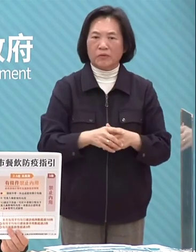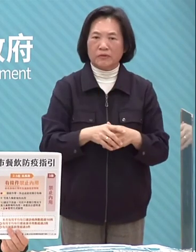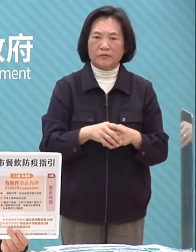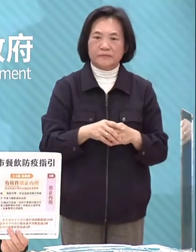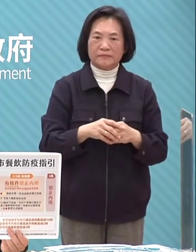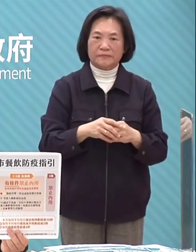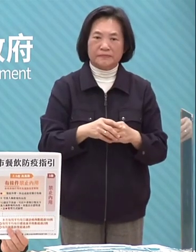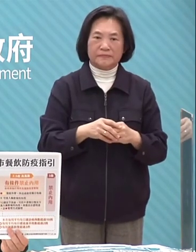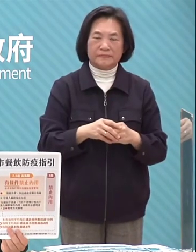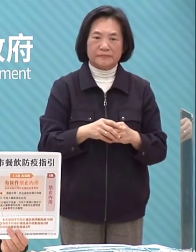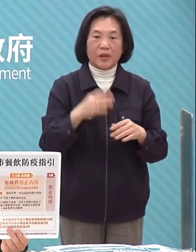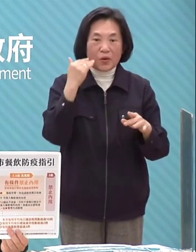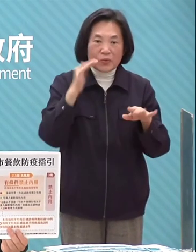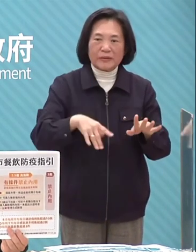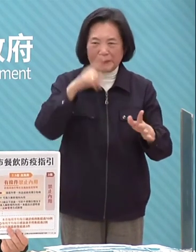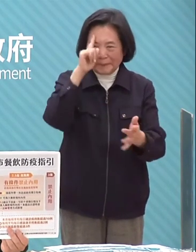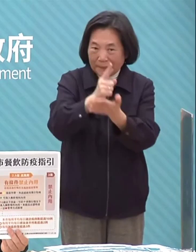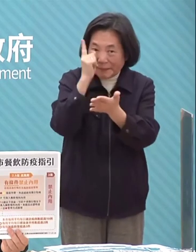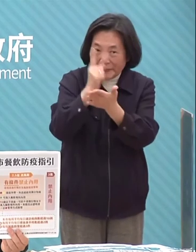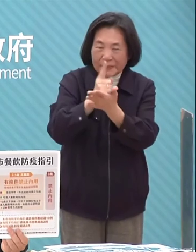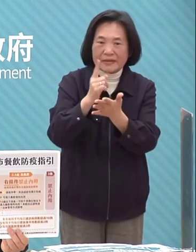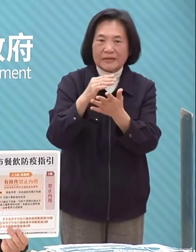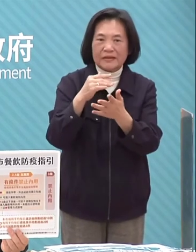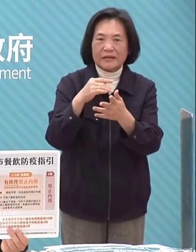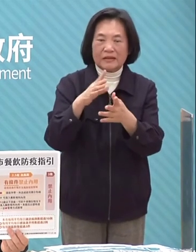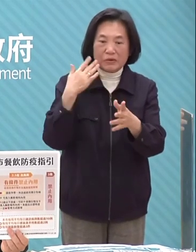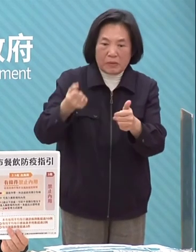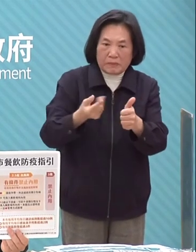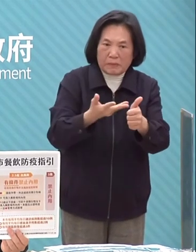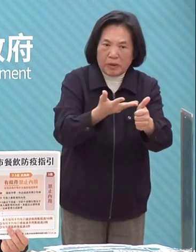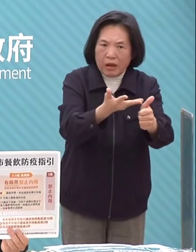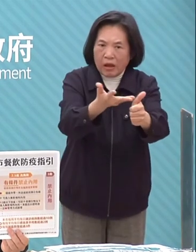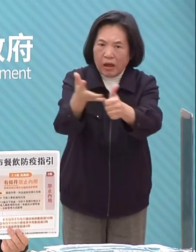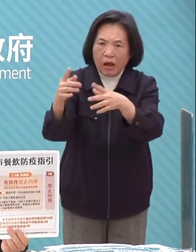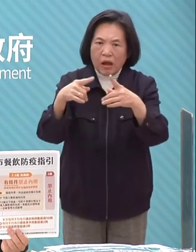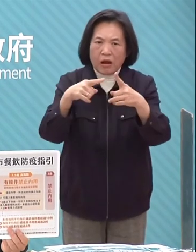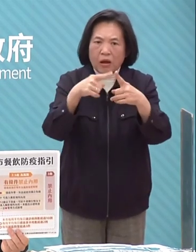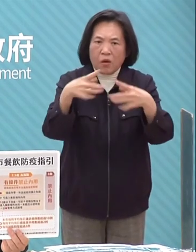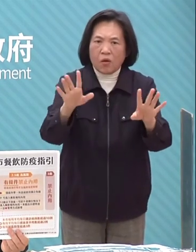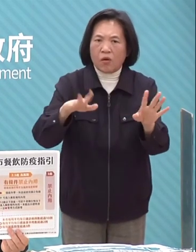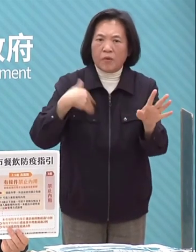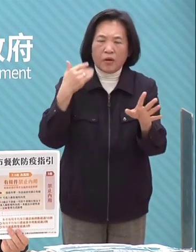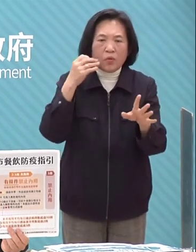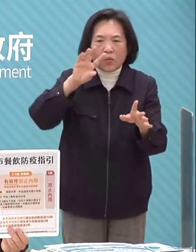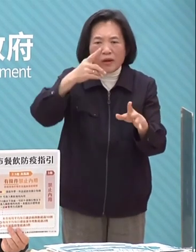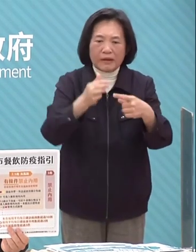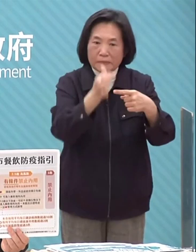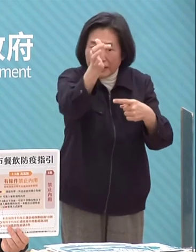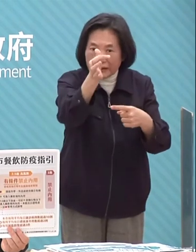个每天你知道这个不确诊的案例数超过10例的时候，你知道